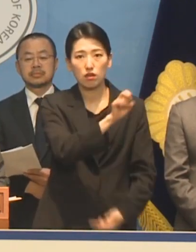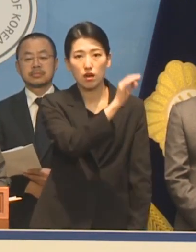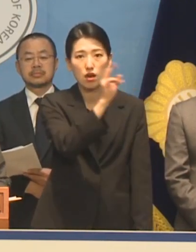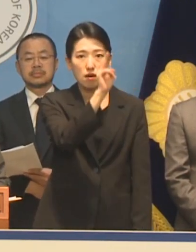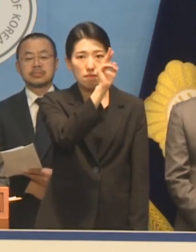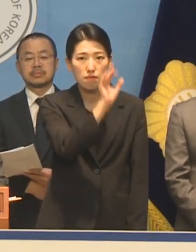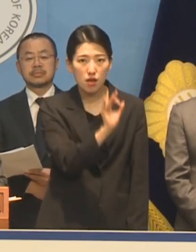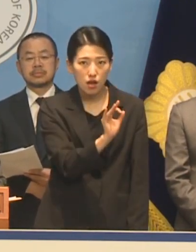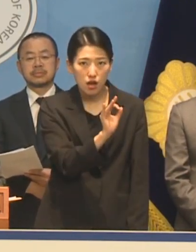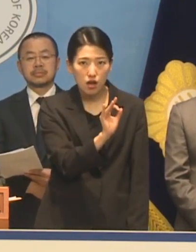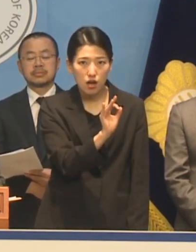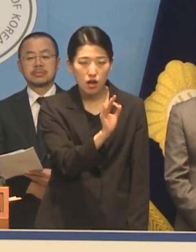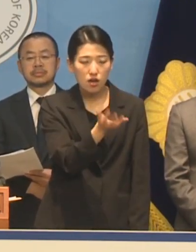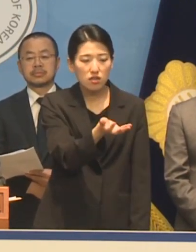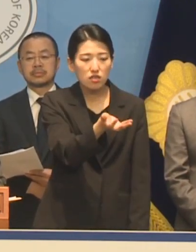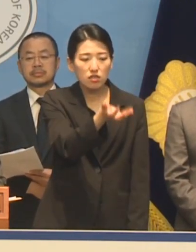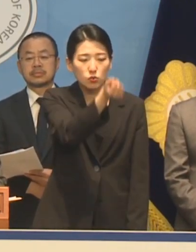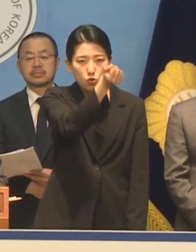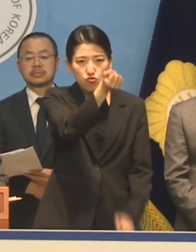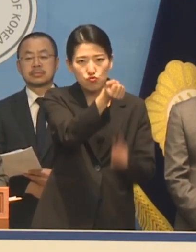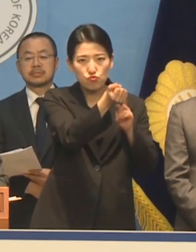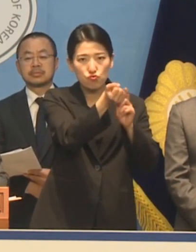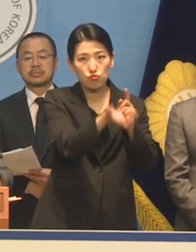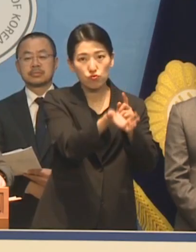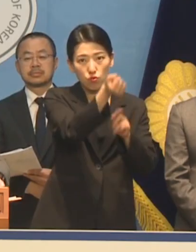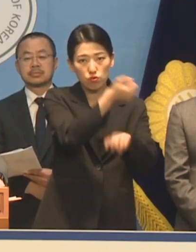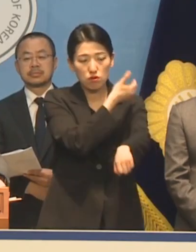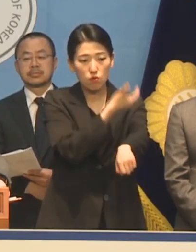소유권 분쟁에 뛰어들어 가지고